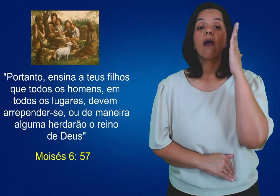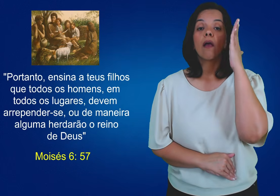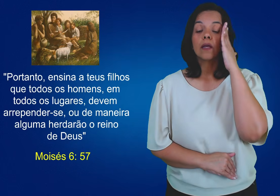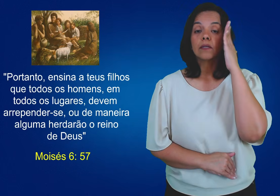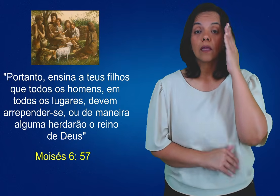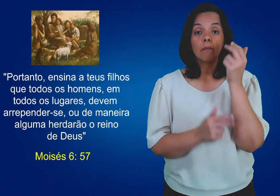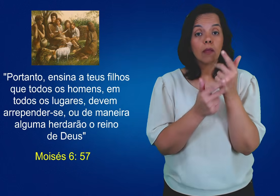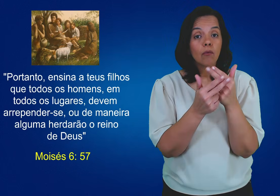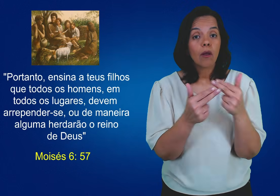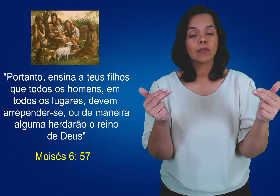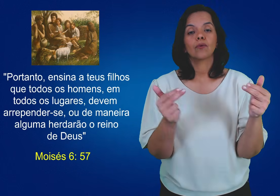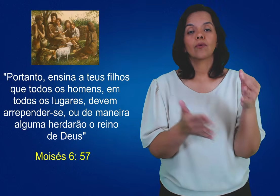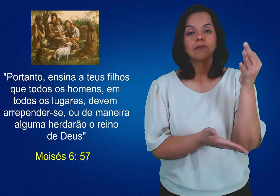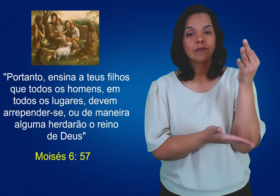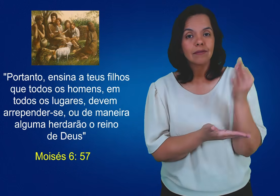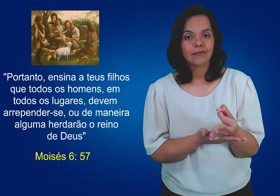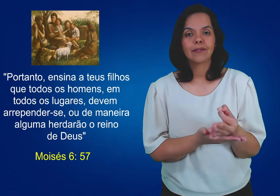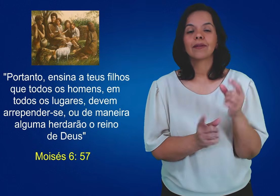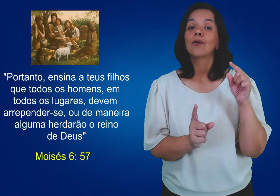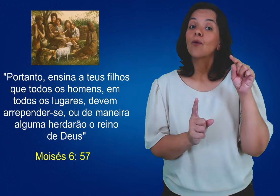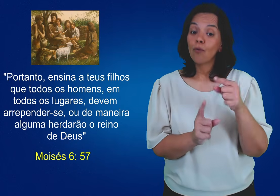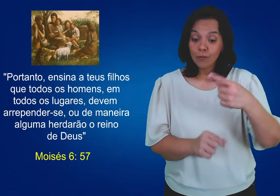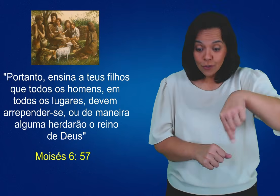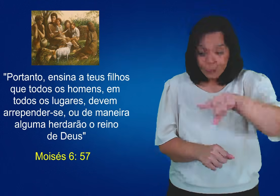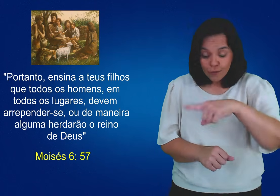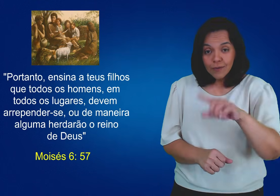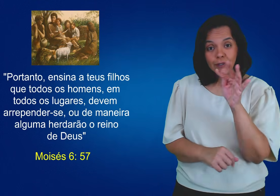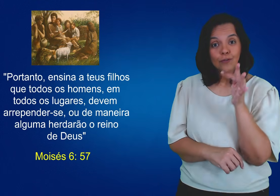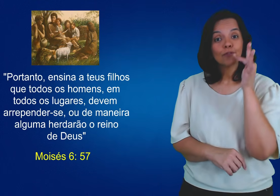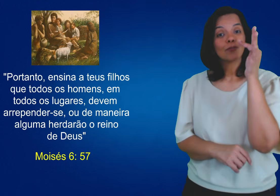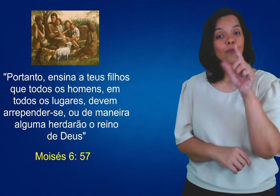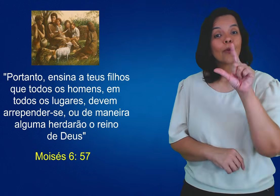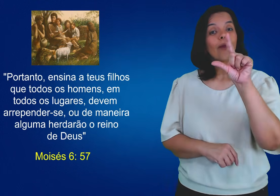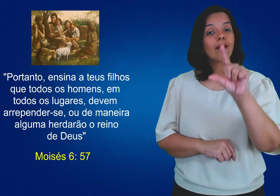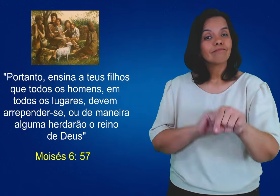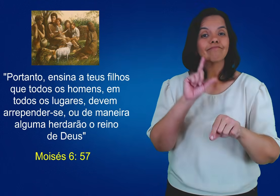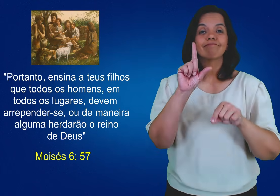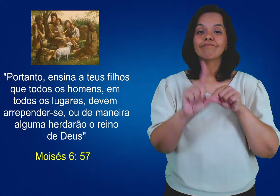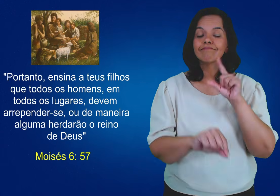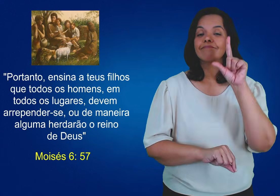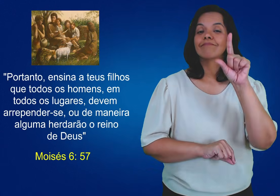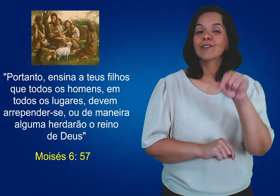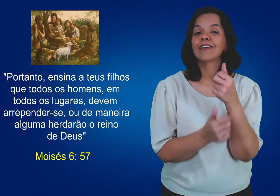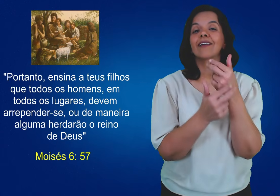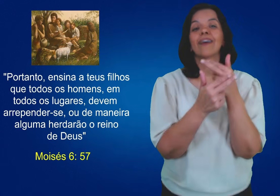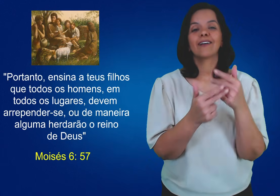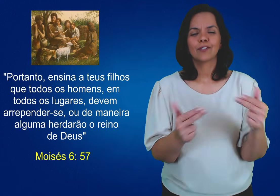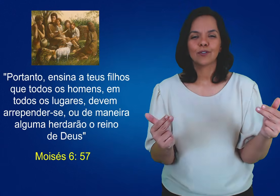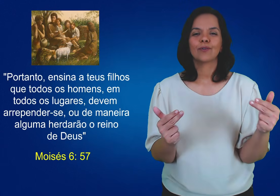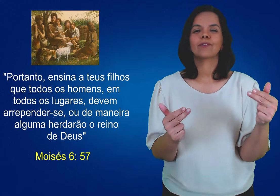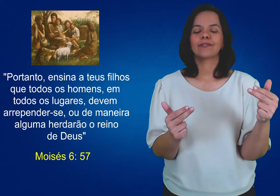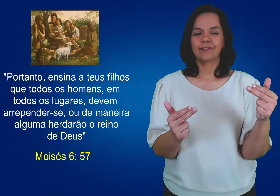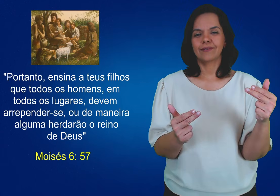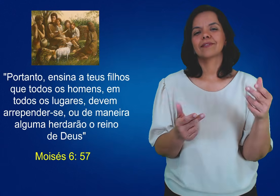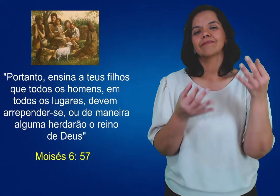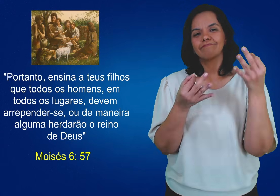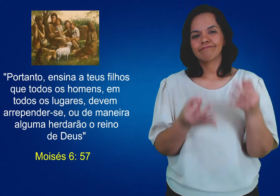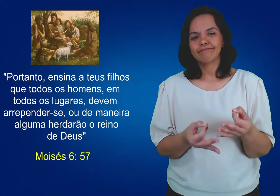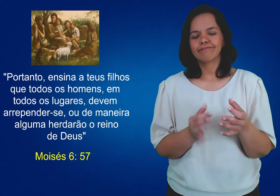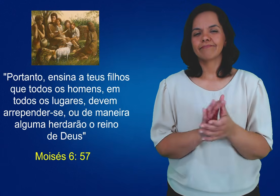para que eles possam crescer, aprender as coisas certas e assim poder fazer as escolhas mais assertivas em